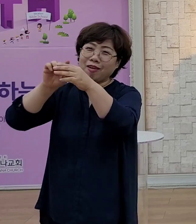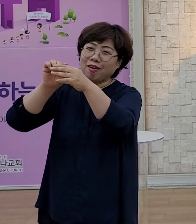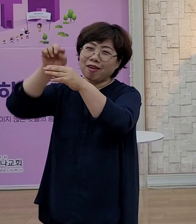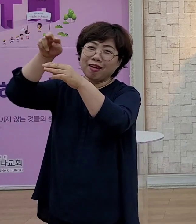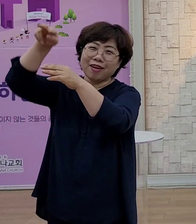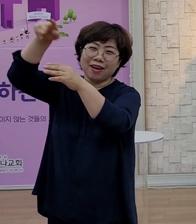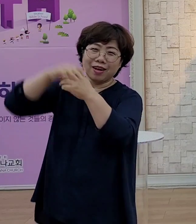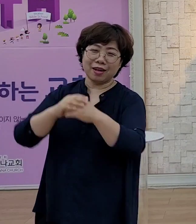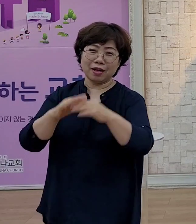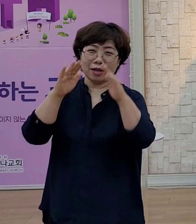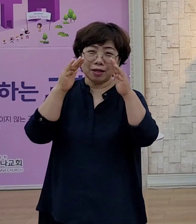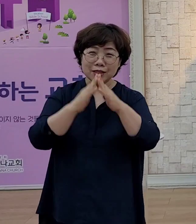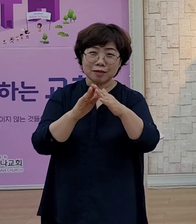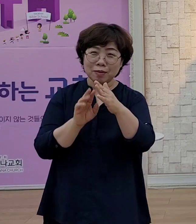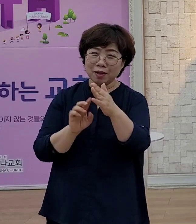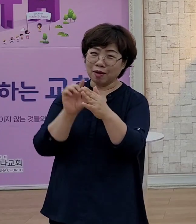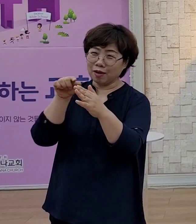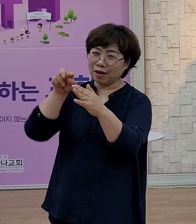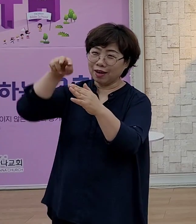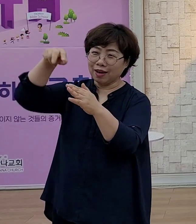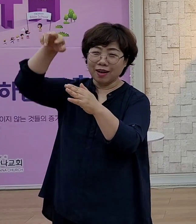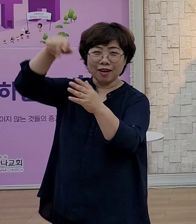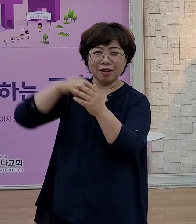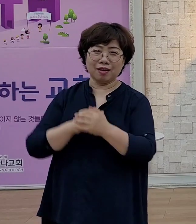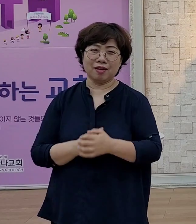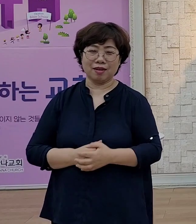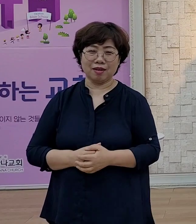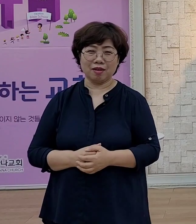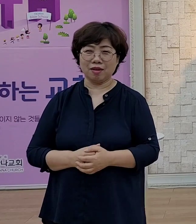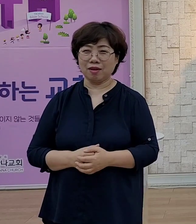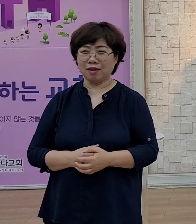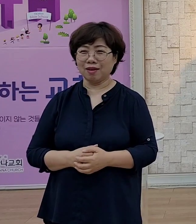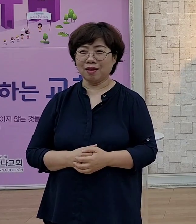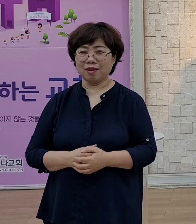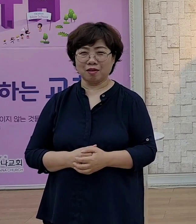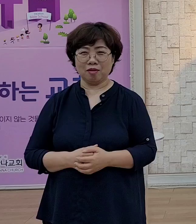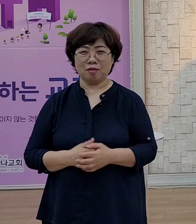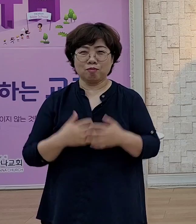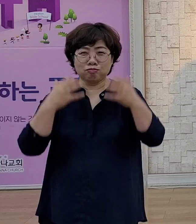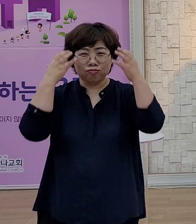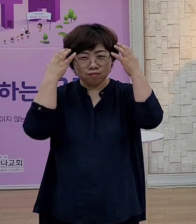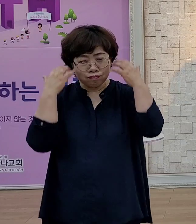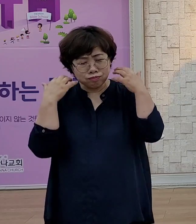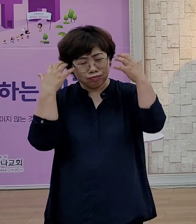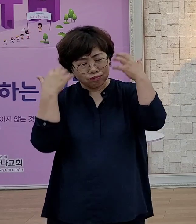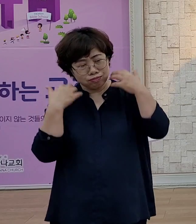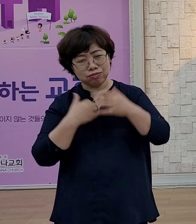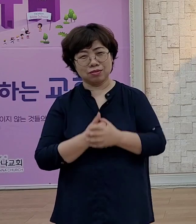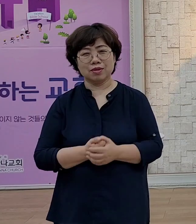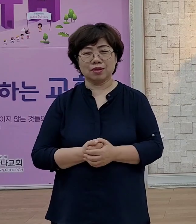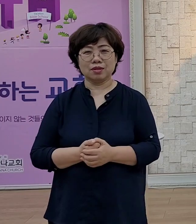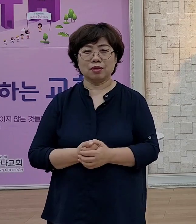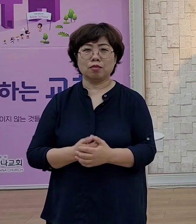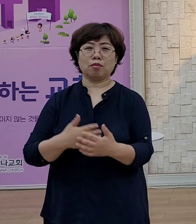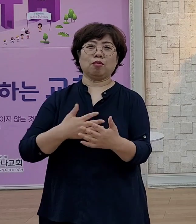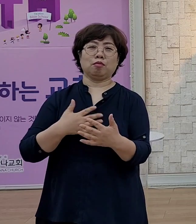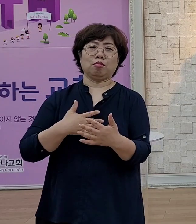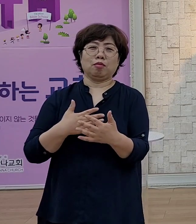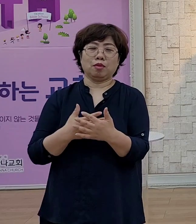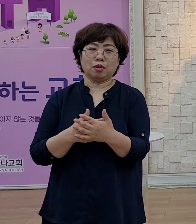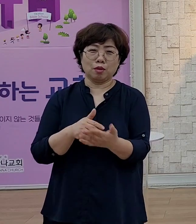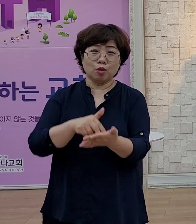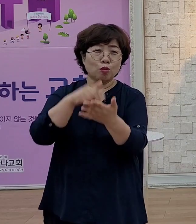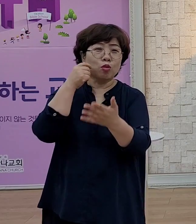그래서 14층까지 뛰어 올라와가지고 그래 애가 땀 범벅이 되어 있는데 그래 진정하고